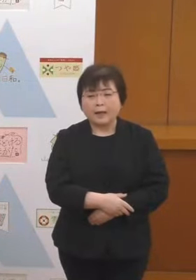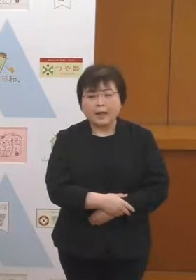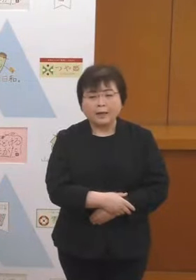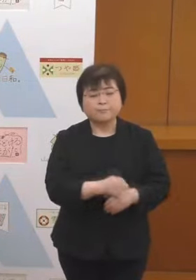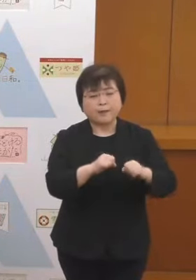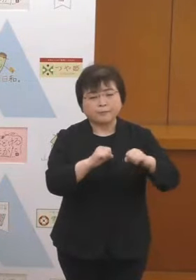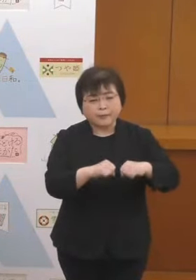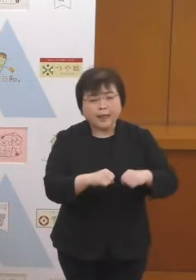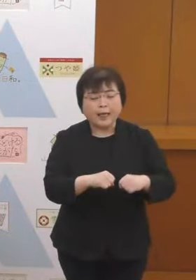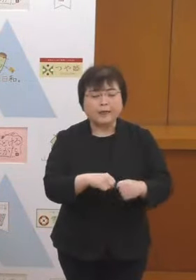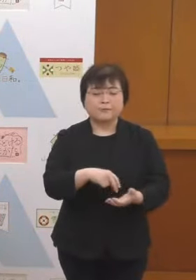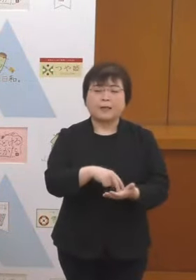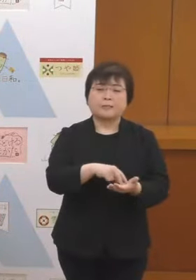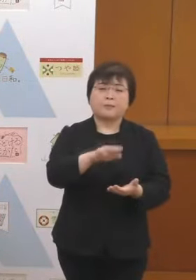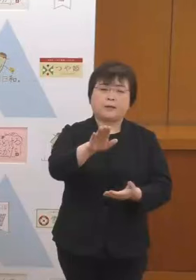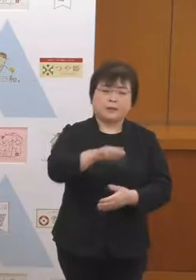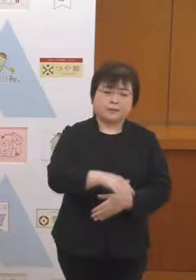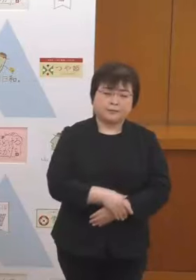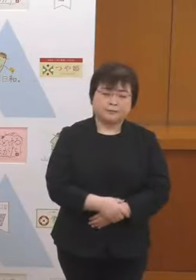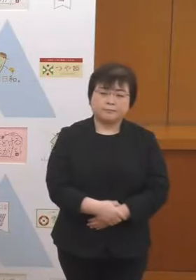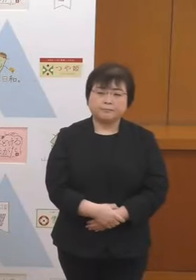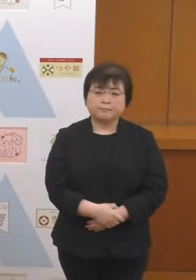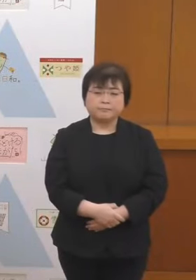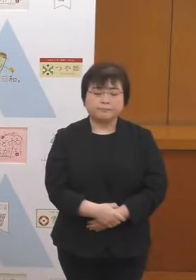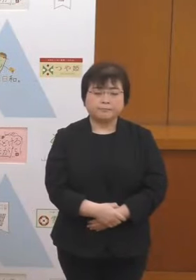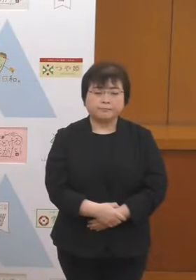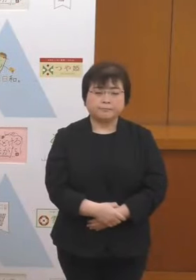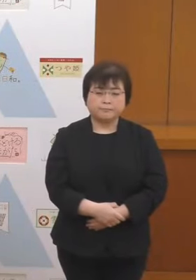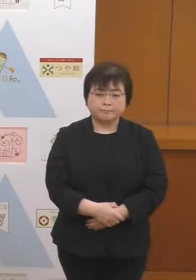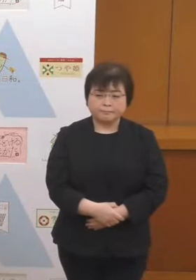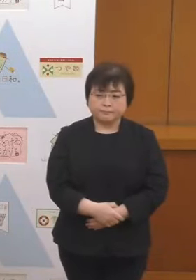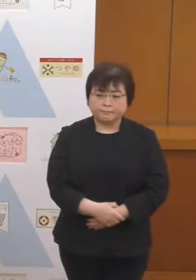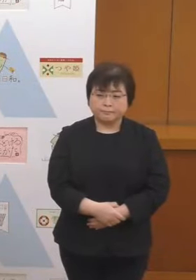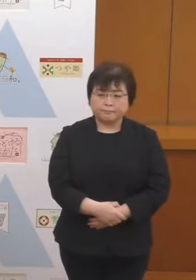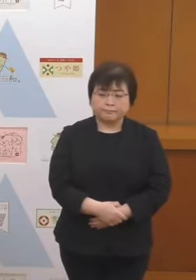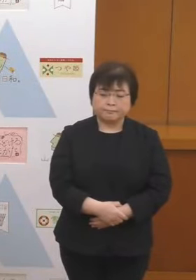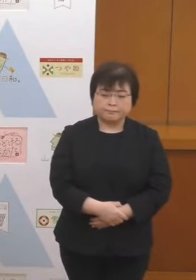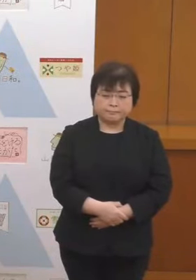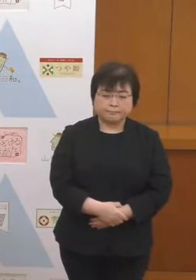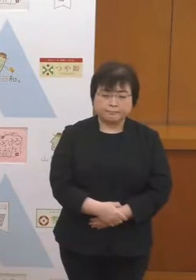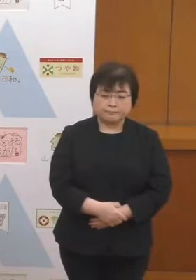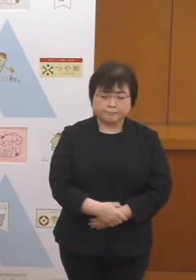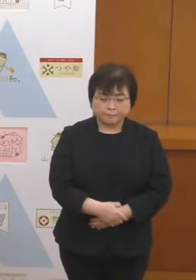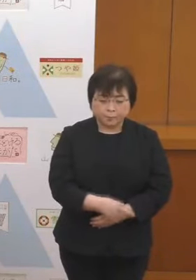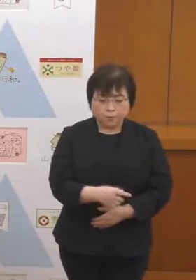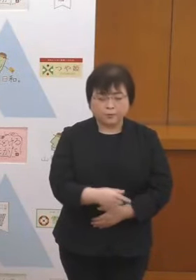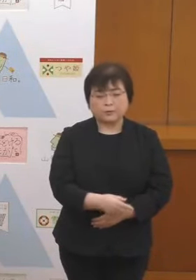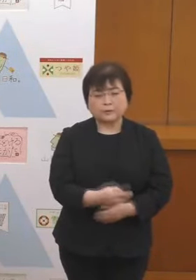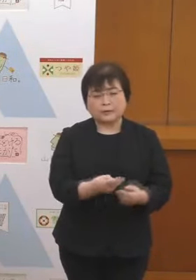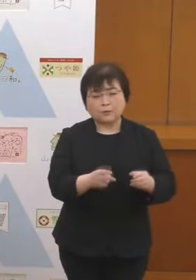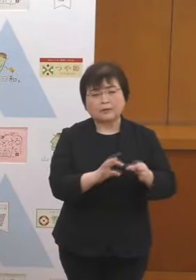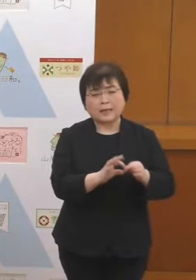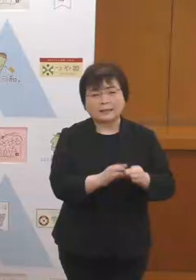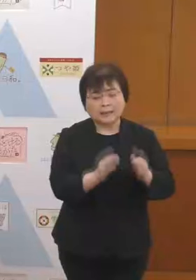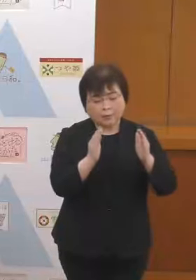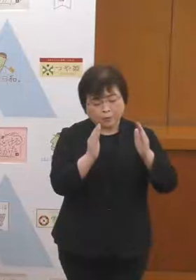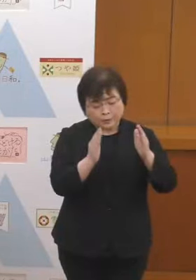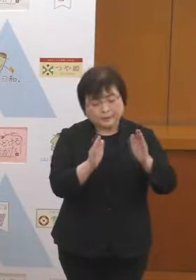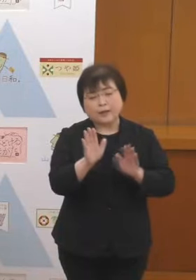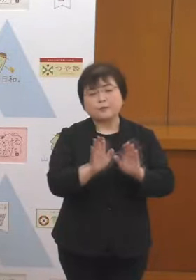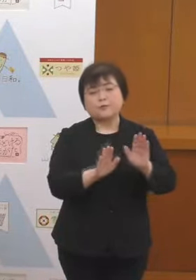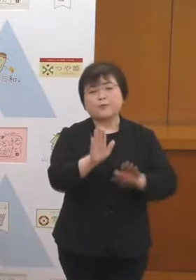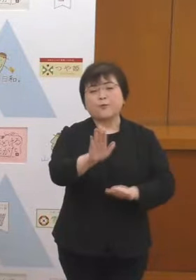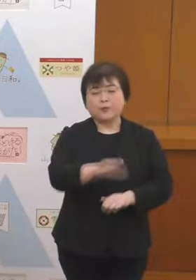の賛成の立場であってえそういったことにはあの取り組んで件としても取り組んでいると